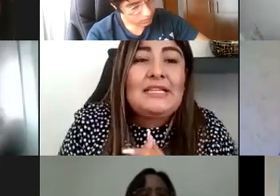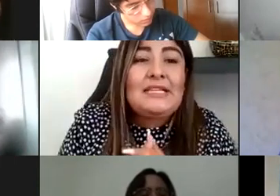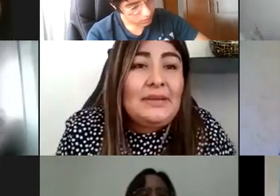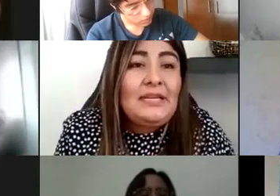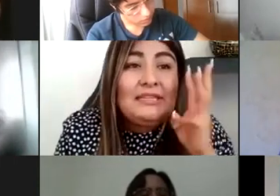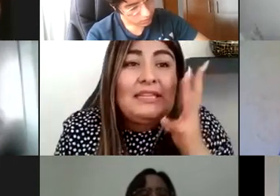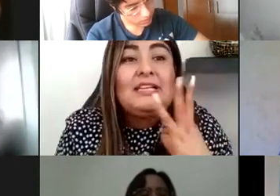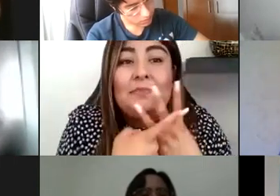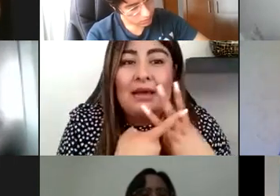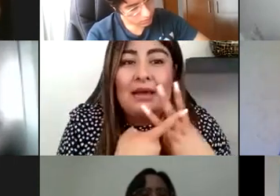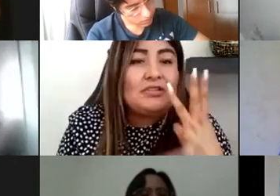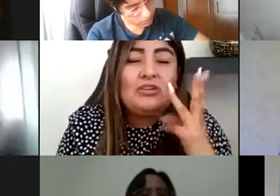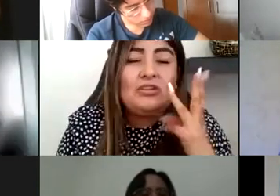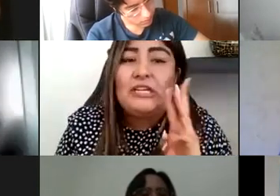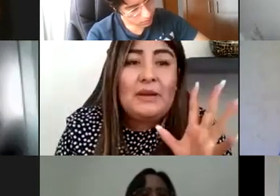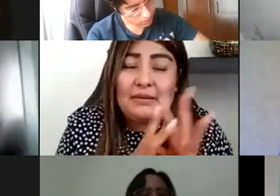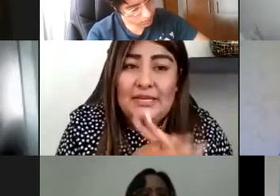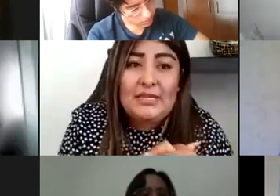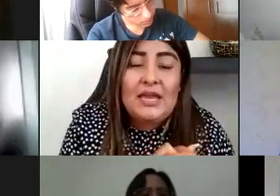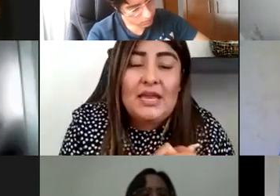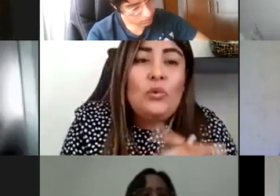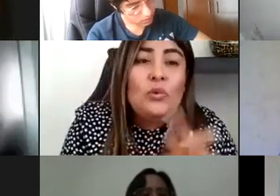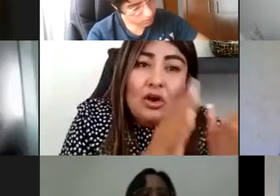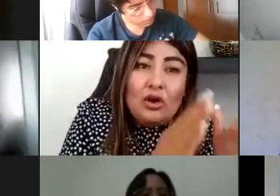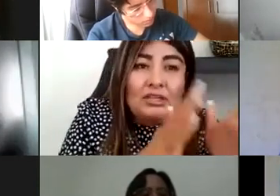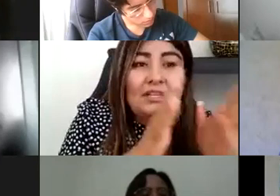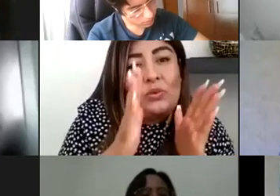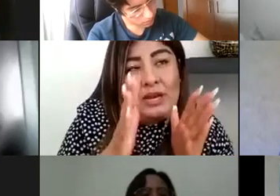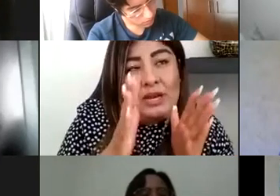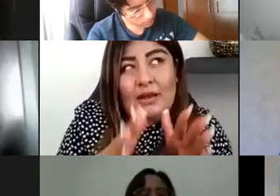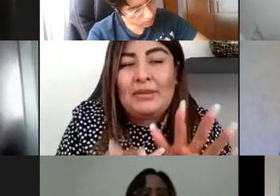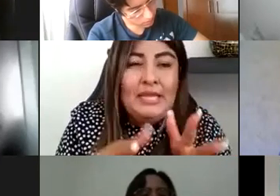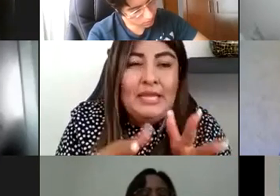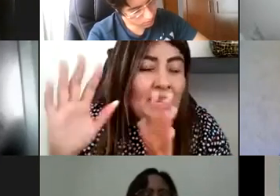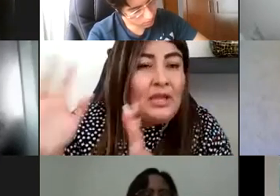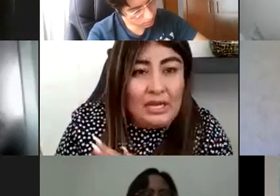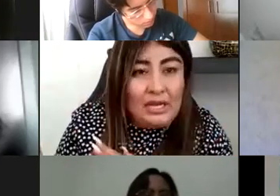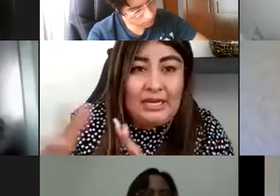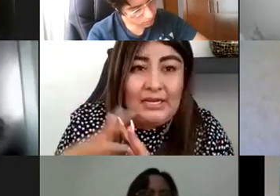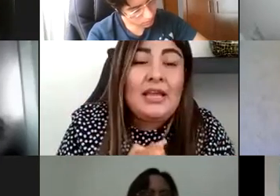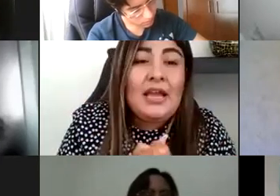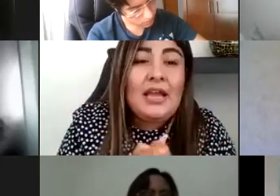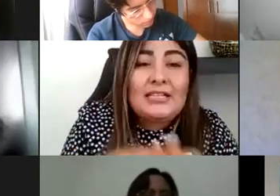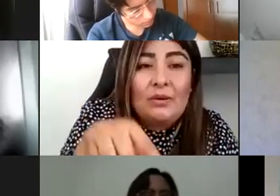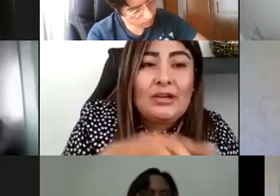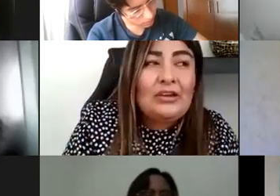escribir tres palabras, solo tres palabras. Una corta, una mediana y una grande. Así como ahorita yo les